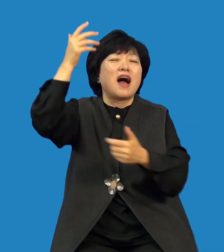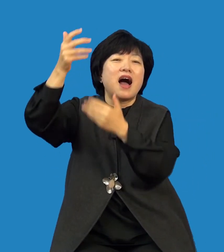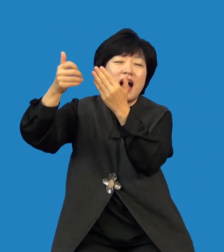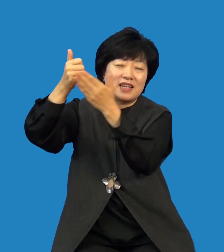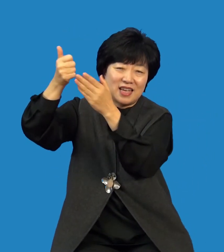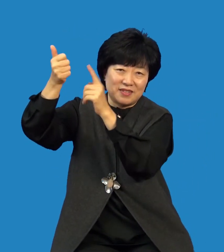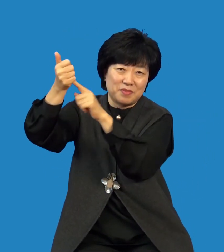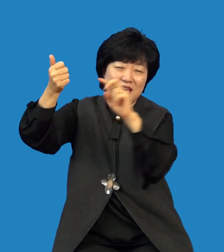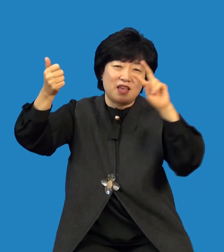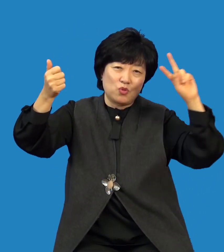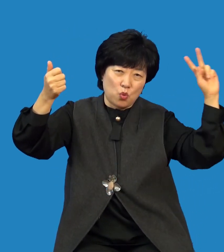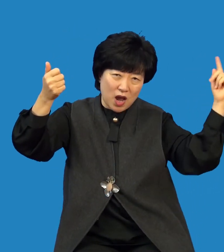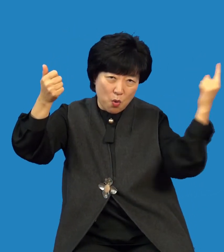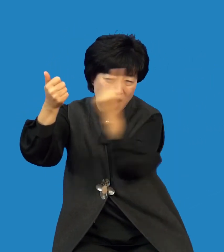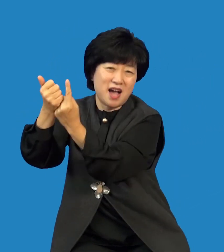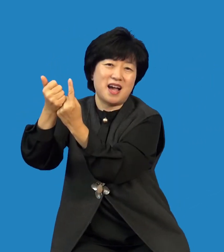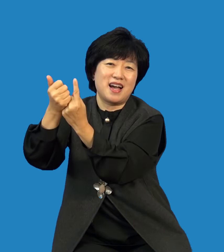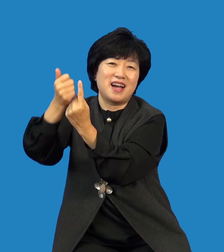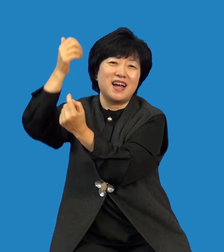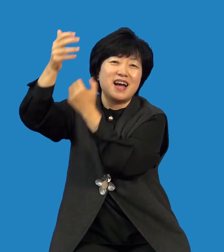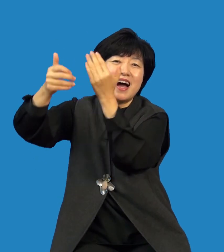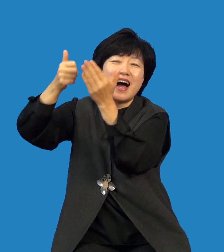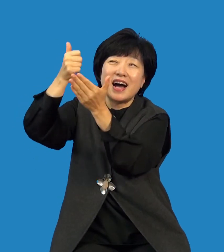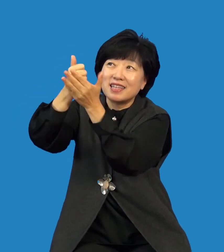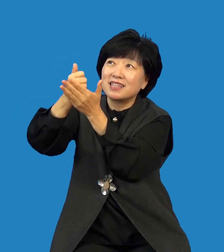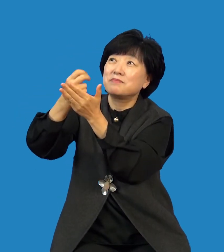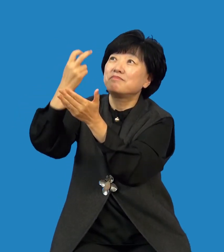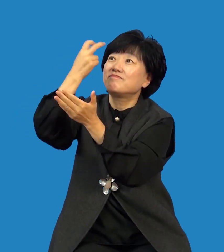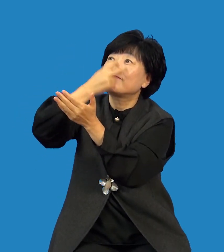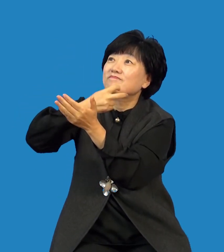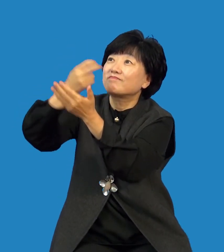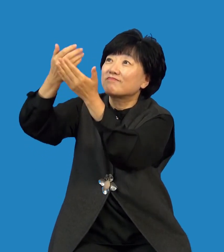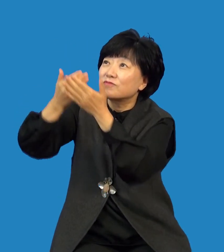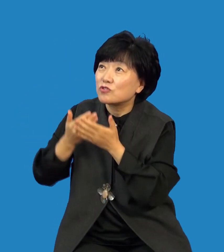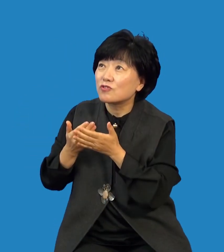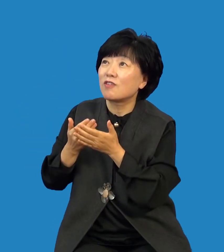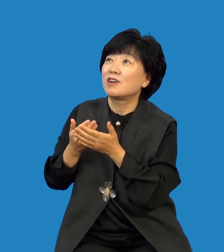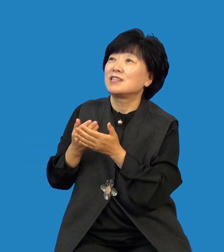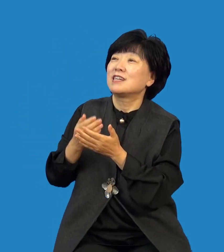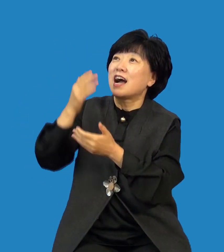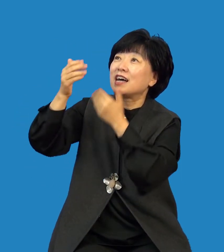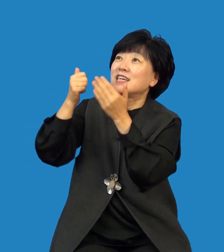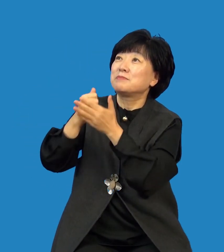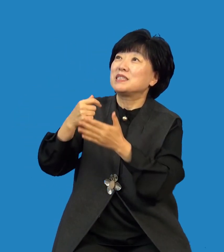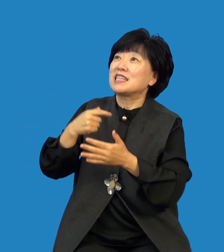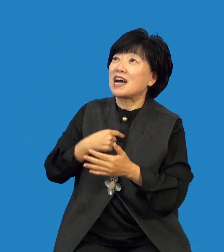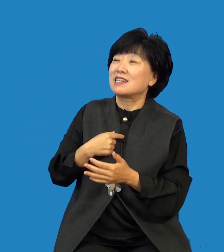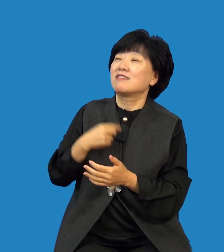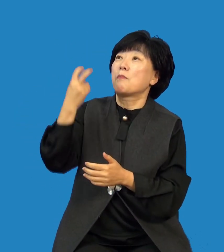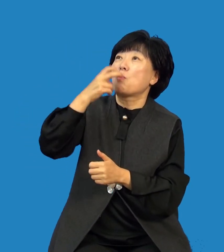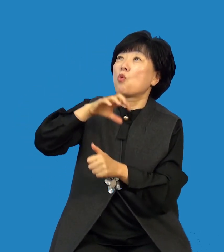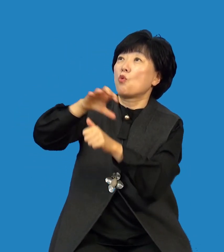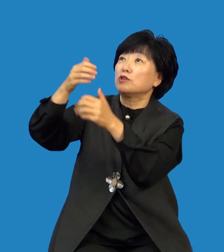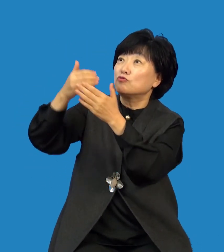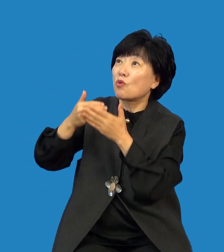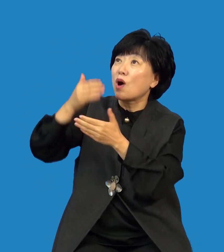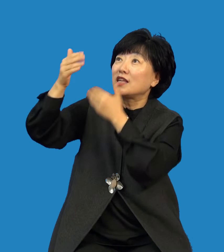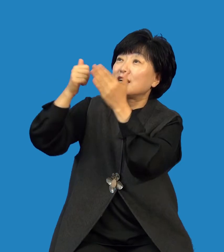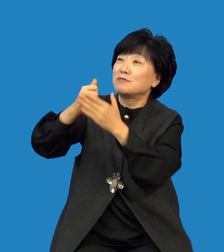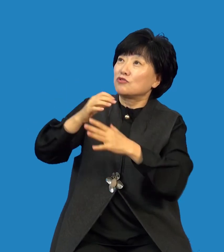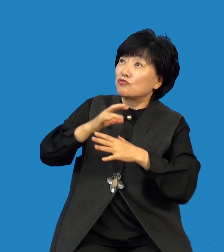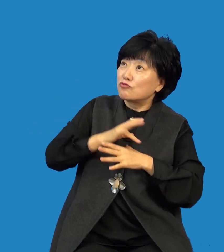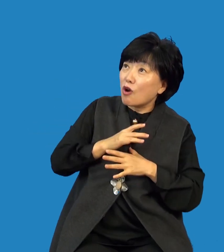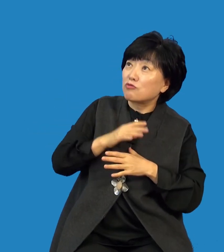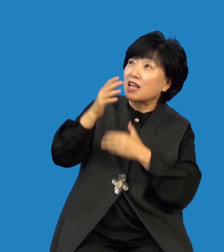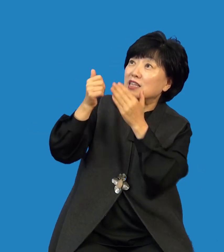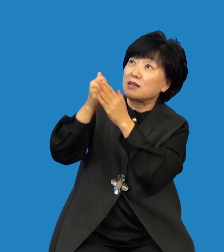나에게 하나님이 계신 것을 알고 그 하나님이 나를 지키고 계시고 보호하고 계신다는 것을 아는, 그래서 하나님은 두려워할 존재가 아니고 가장